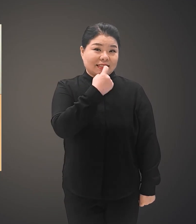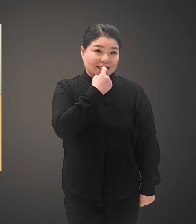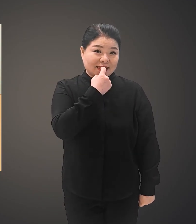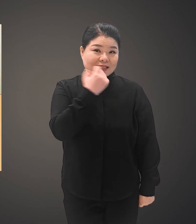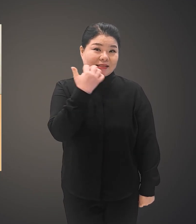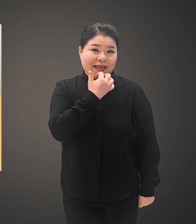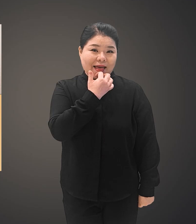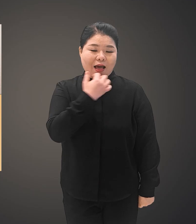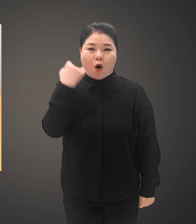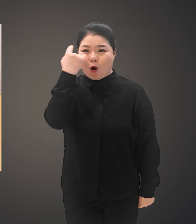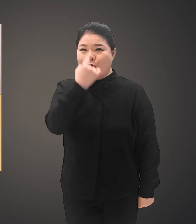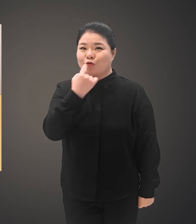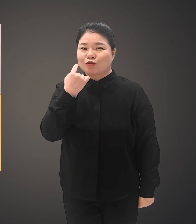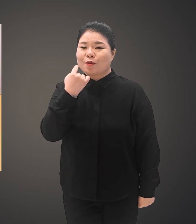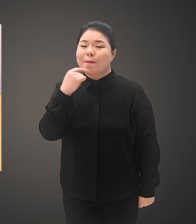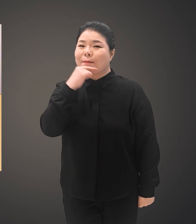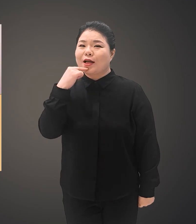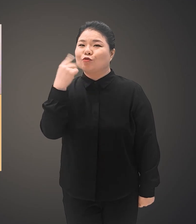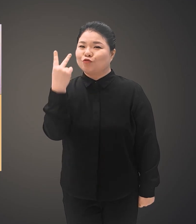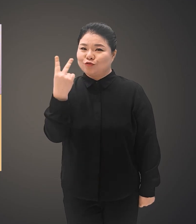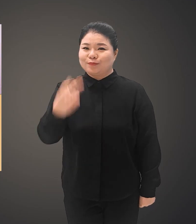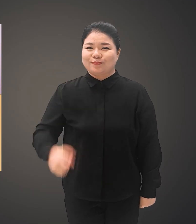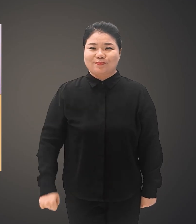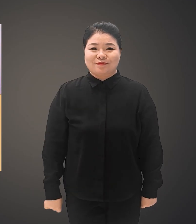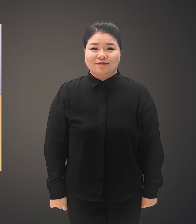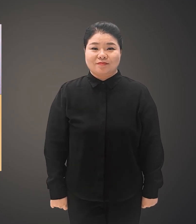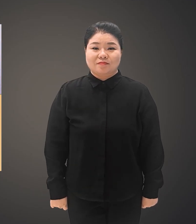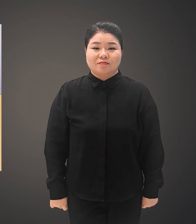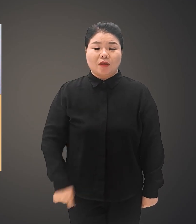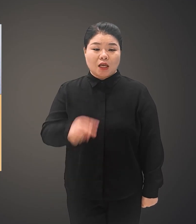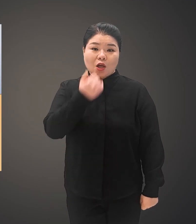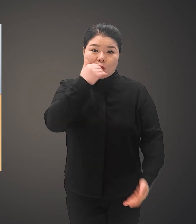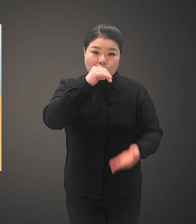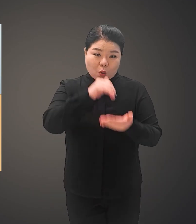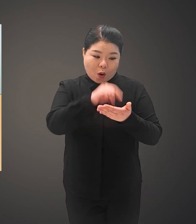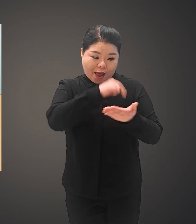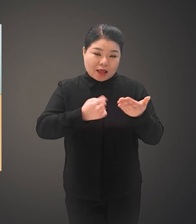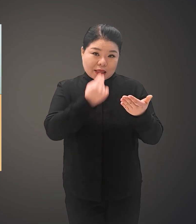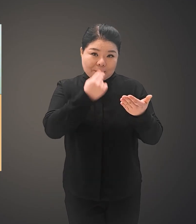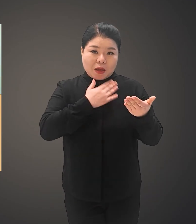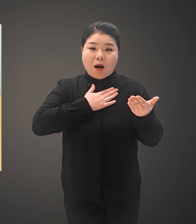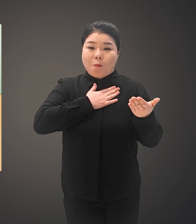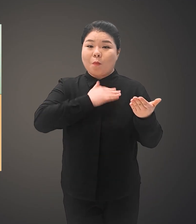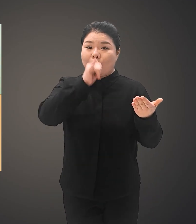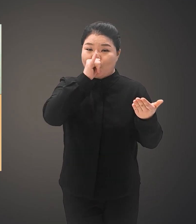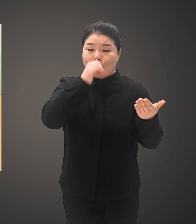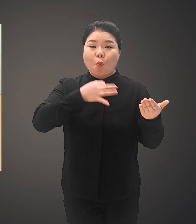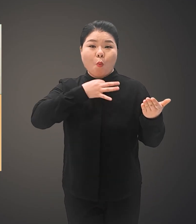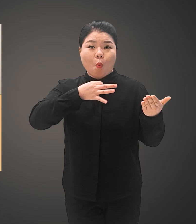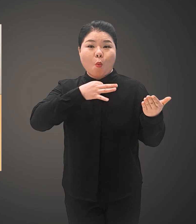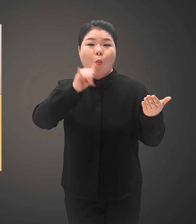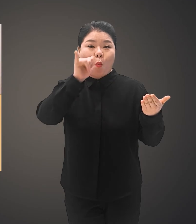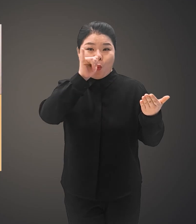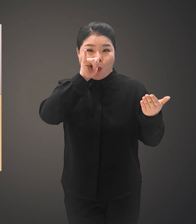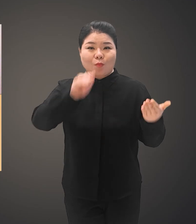얼굴과 붉은 얼굴을 가진 돌멩이인데 그 돌멩이엔 냄새와 감정이 있고 목소리도